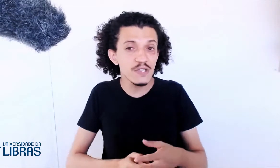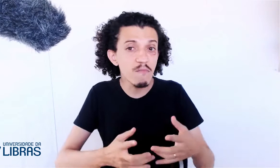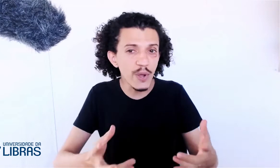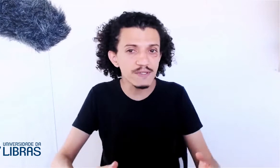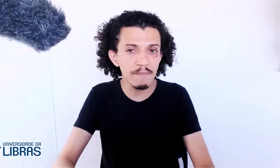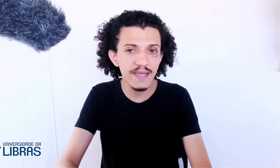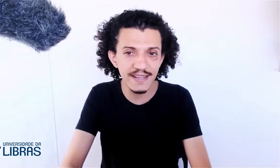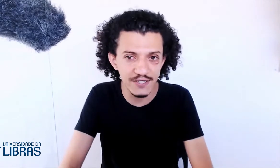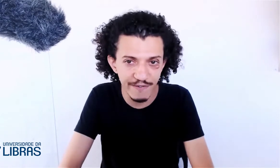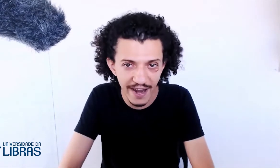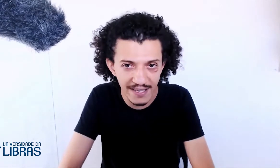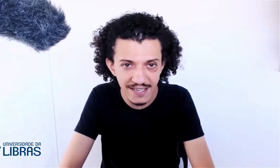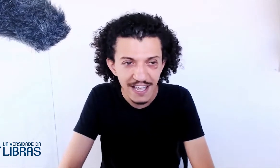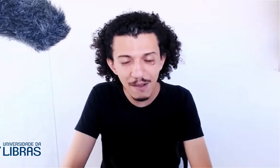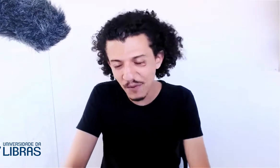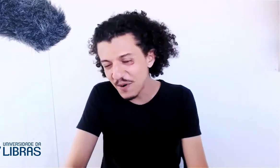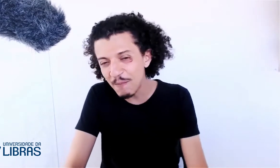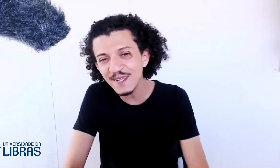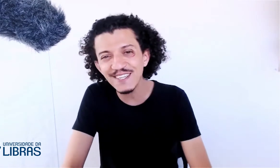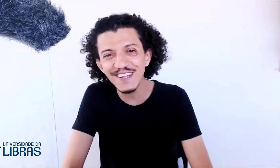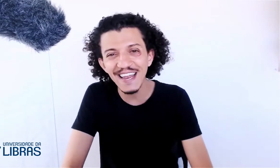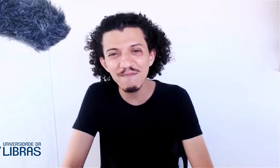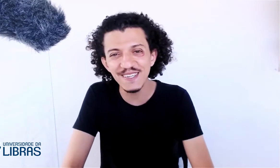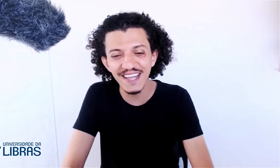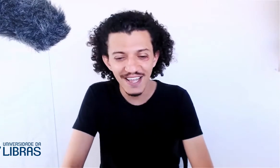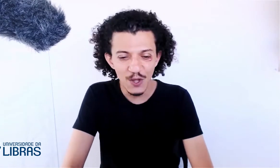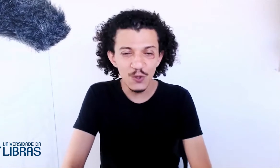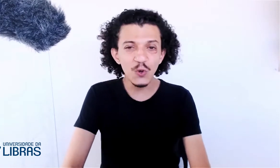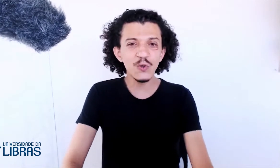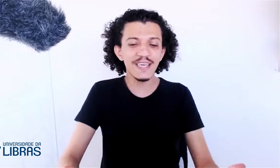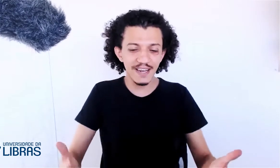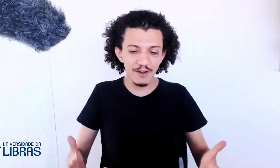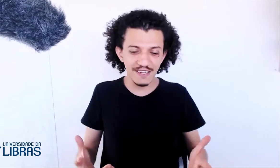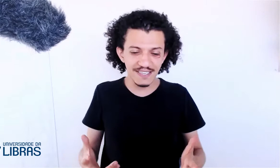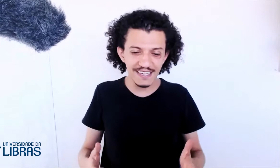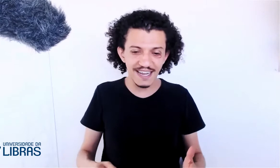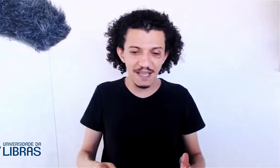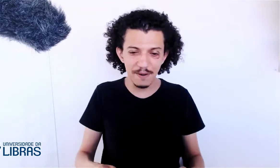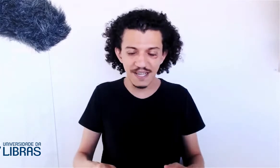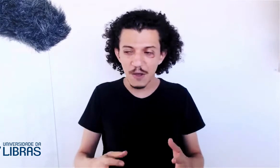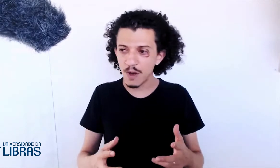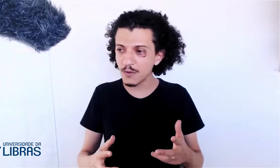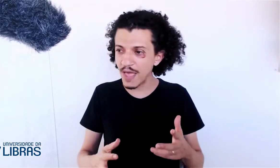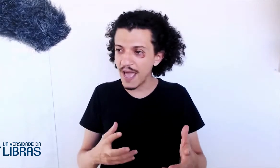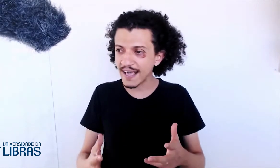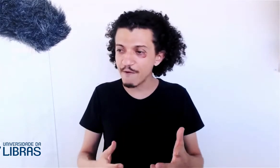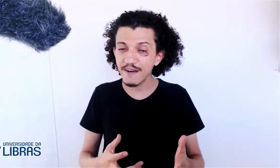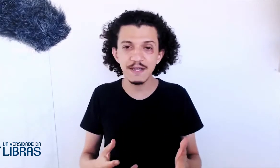em muitos ambientes diferentes. E para o próprio ensino da Libras, né? Tudo aqui na Universidade da Libras, quando eu e Raquel fazemos